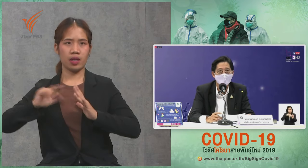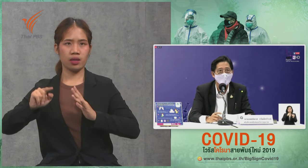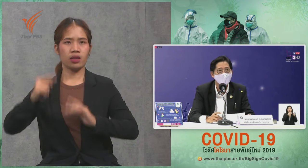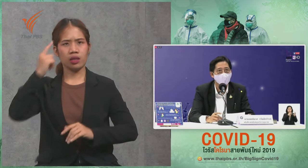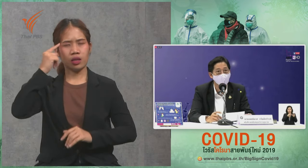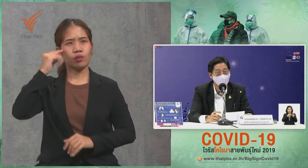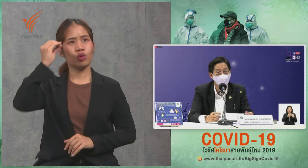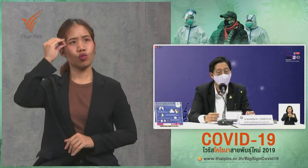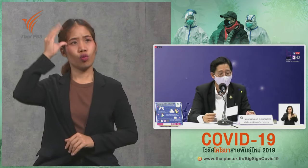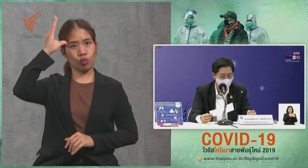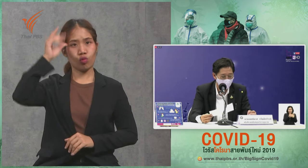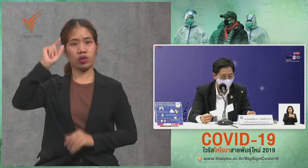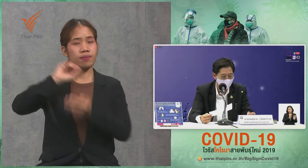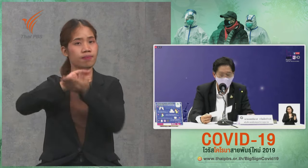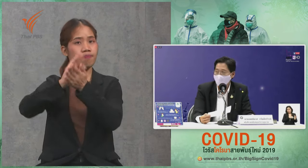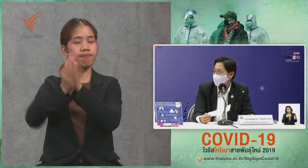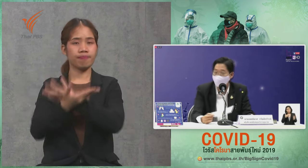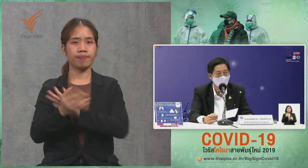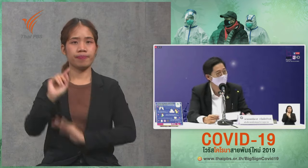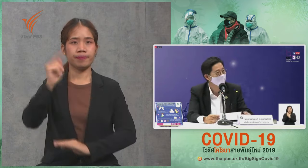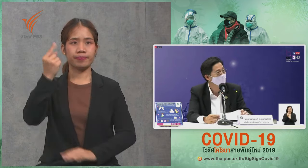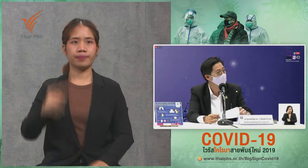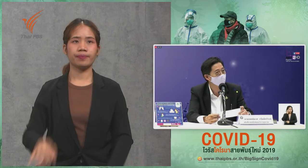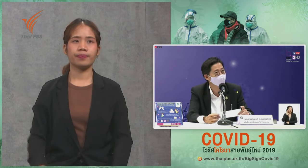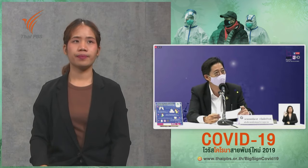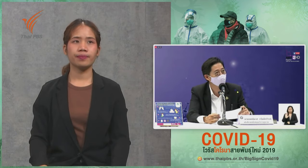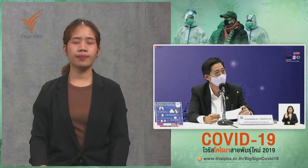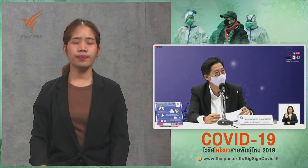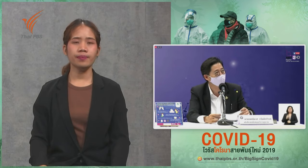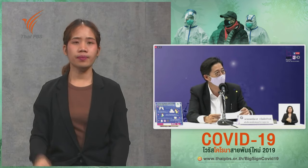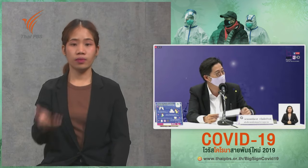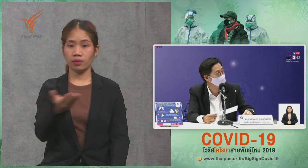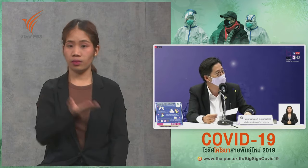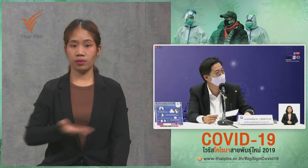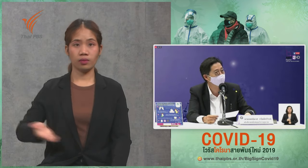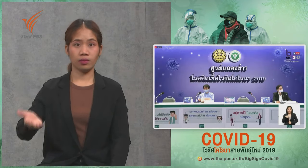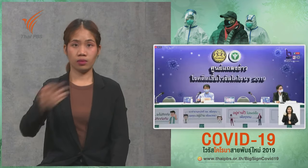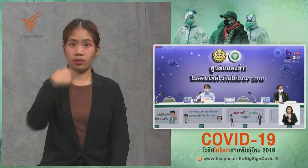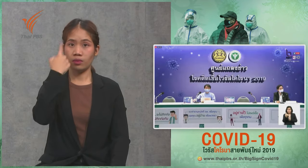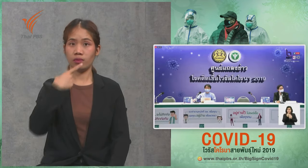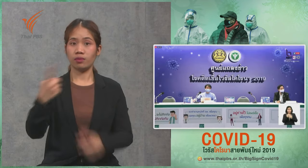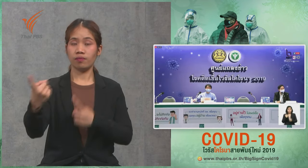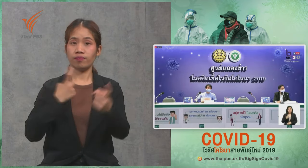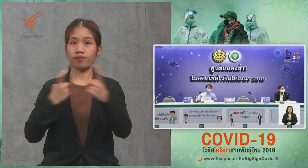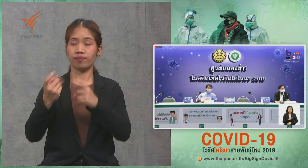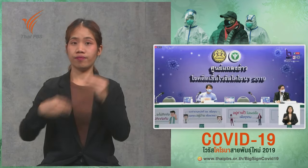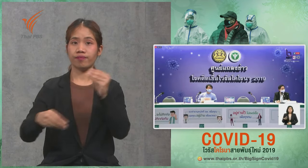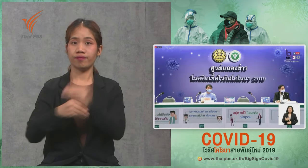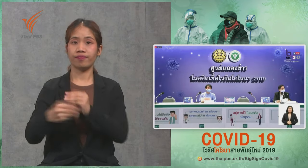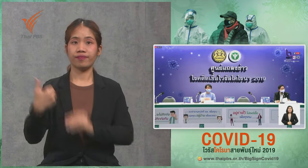รู้ที่ปรับเปลี่ยนไปนะครับครับไม่ทราบมีคำถามอะไรเพิ่มเติมไหมครับ